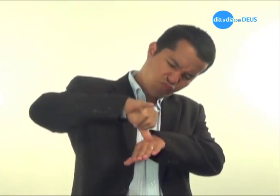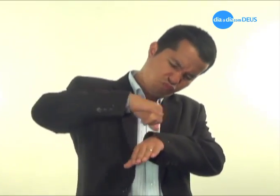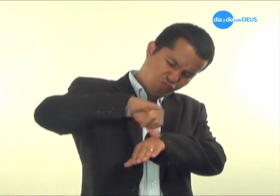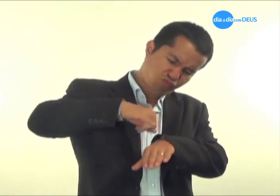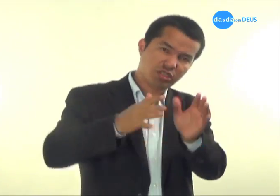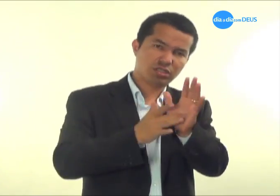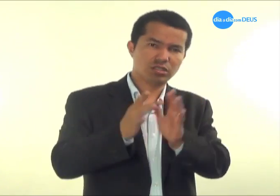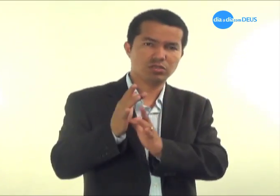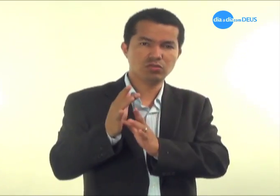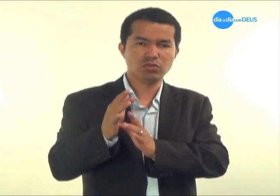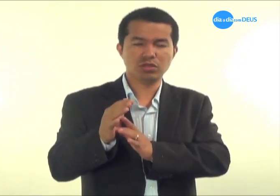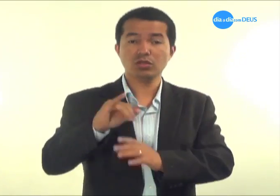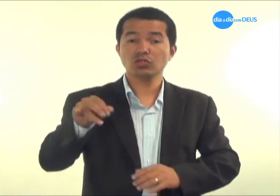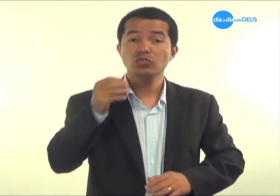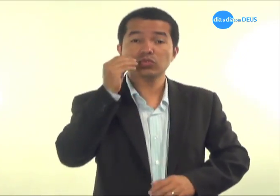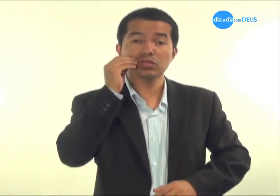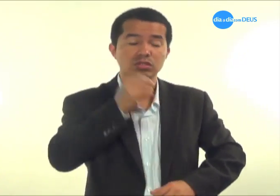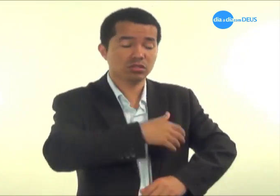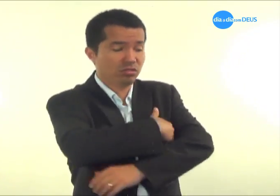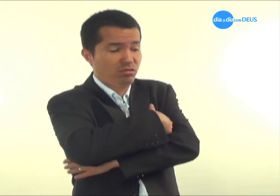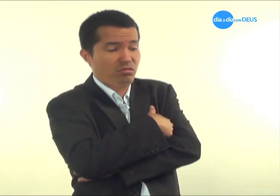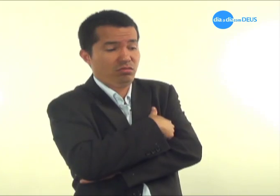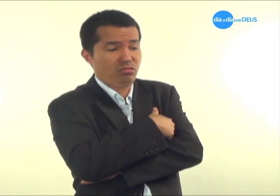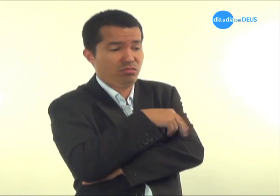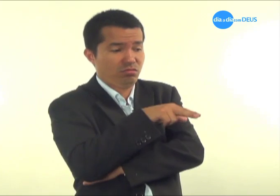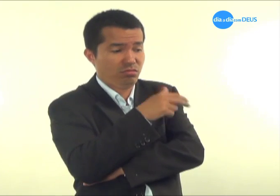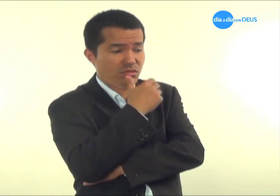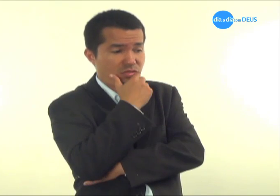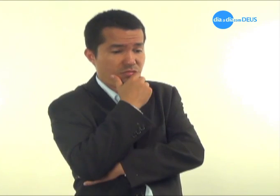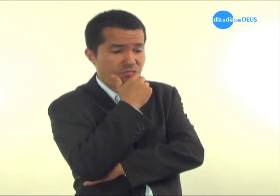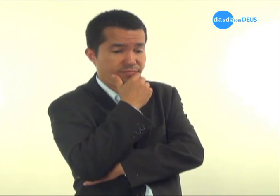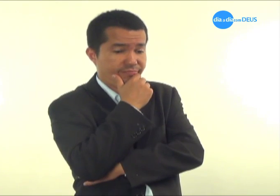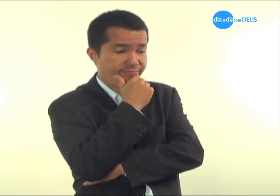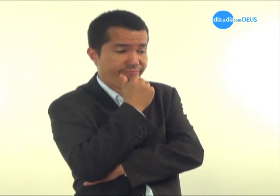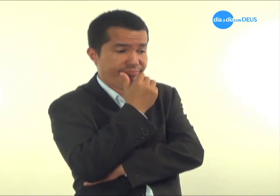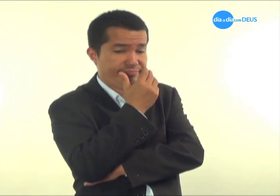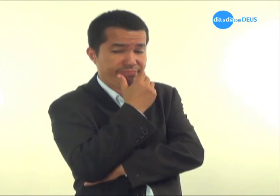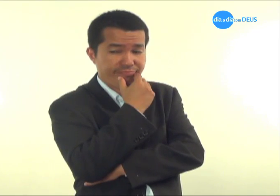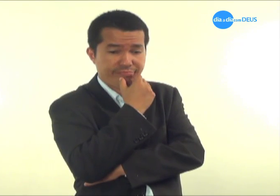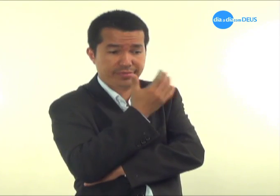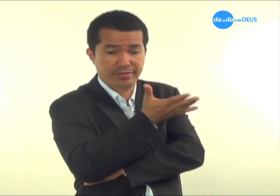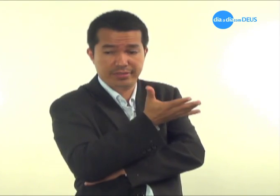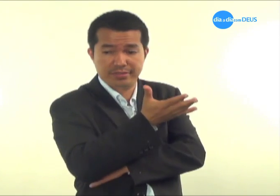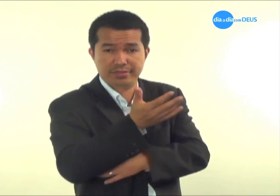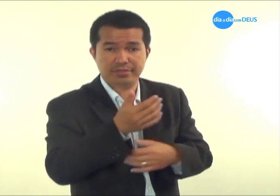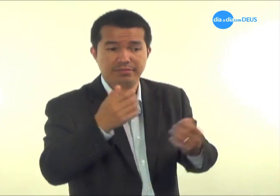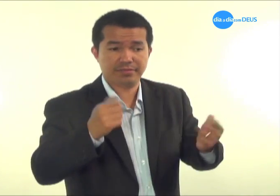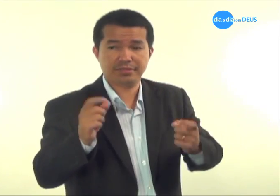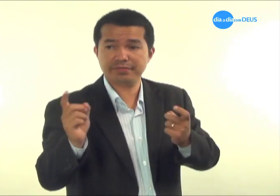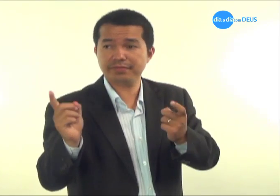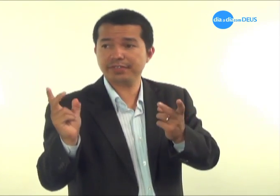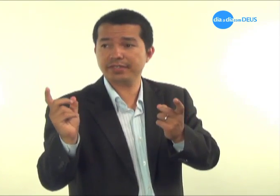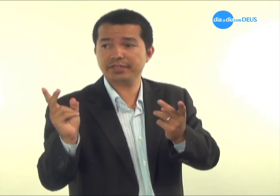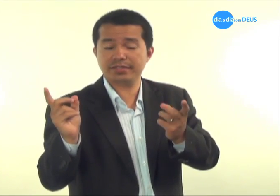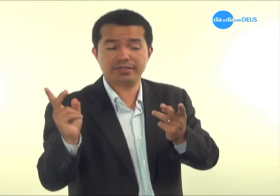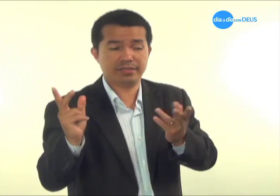pensou? Você faz o enterro, depois de 4 dias, Jesus diz assim, posso ver a sepultura? E aí todo mundo olha para